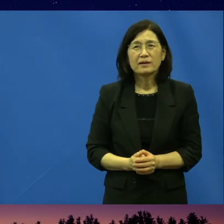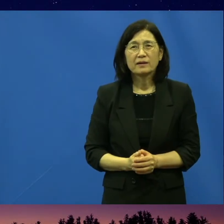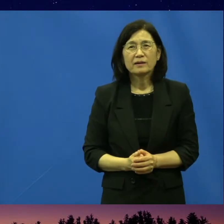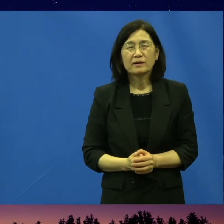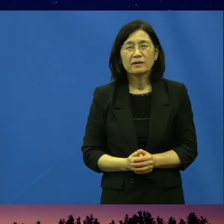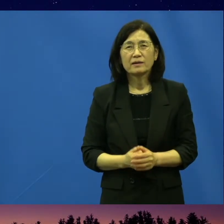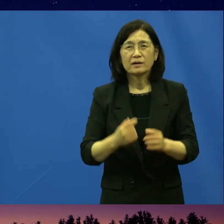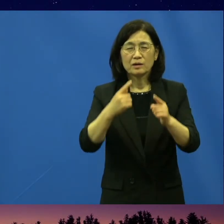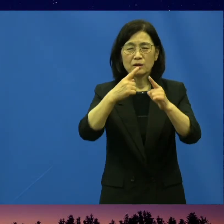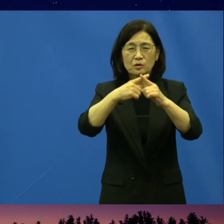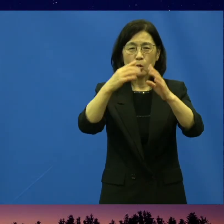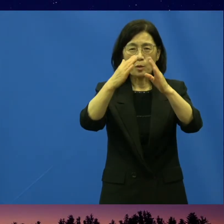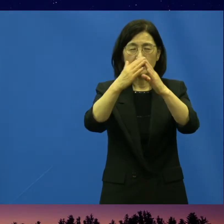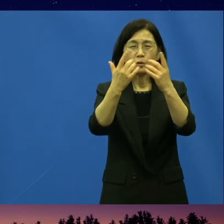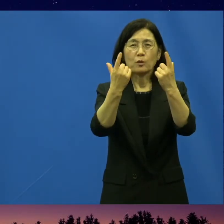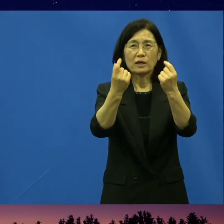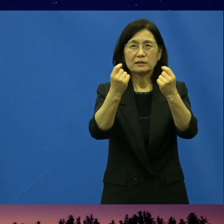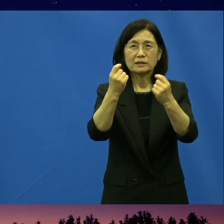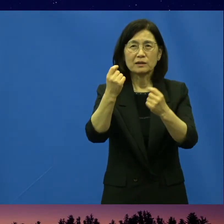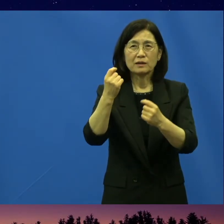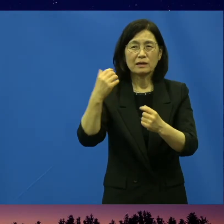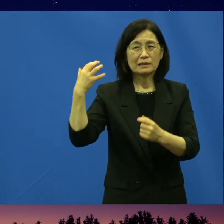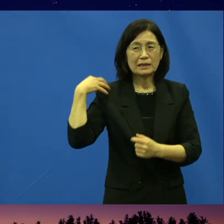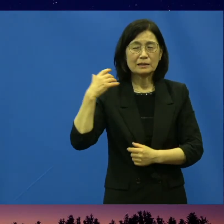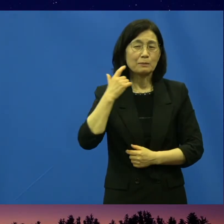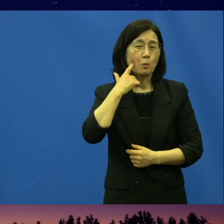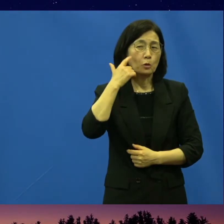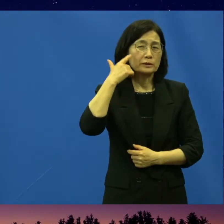교회도 마찬가지로 담임 목사만 가지고 있는 비밀이 있어요.